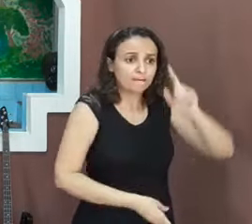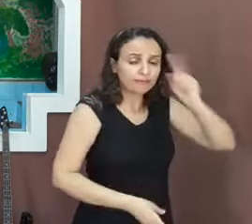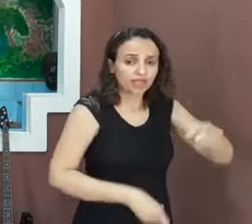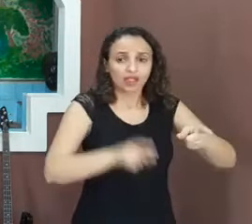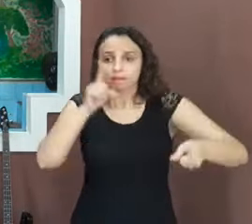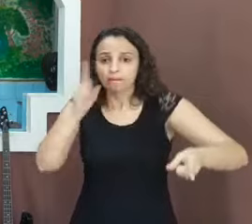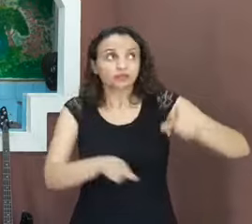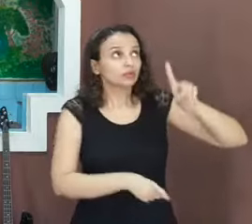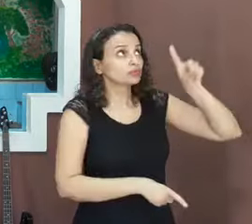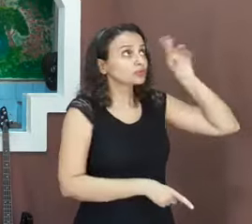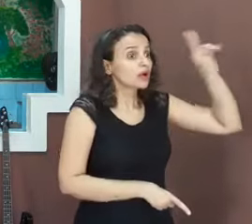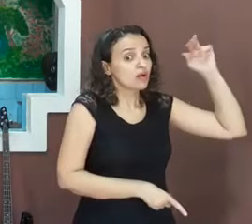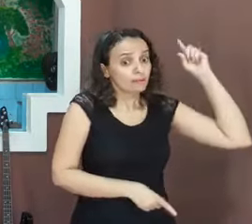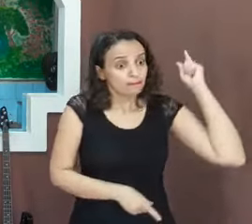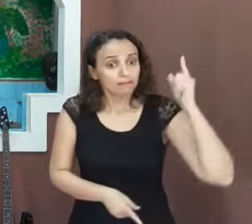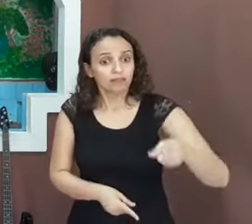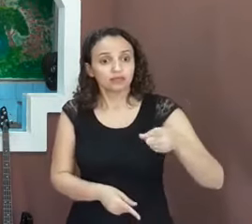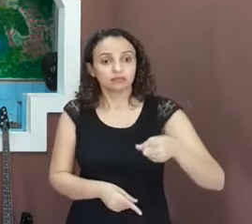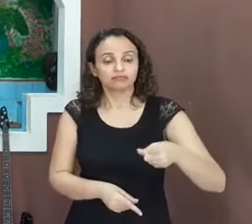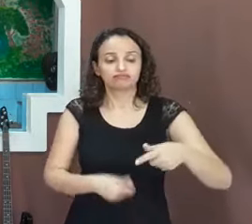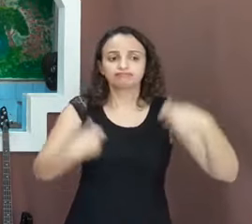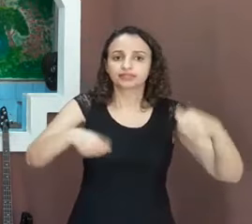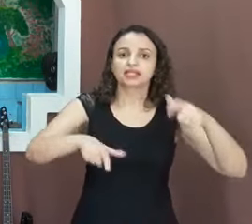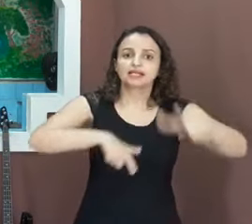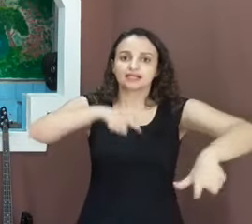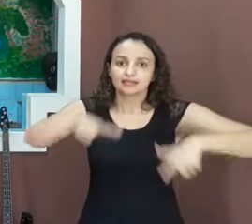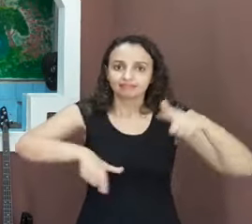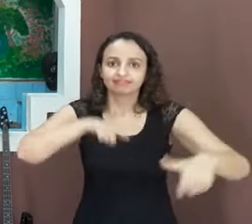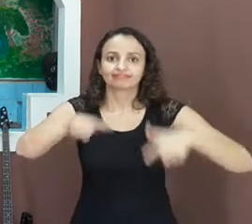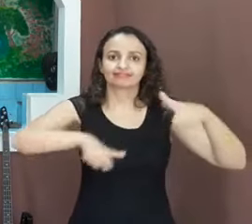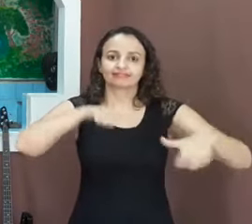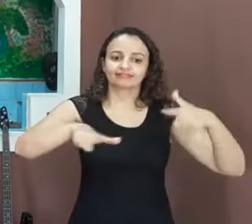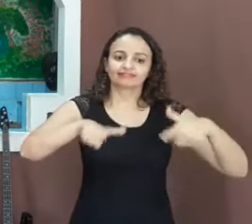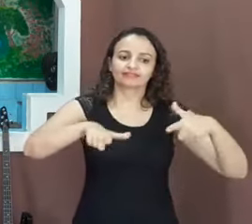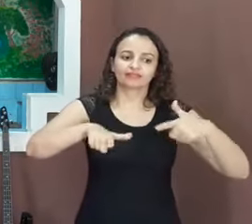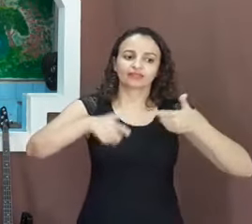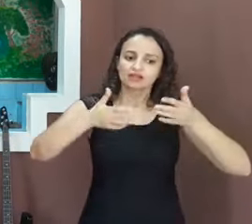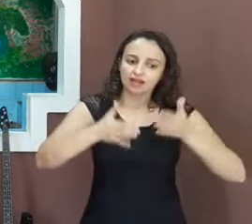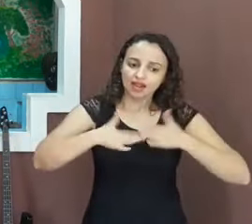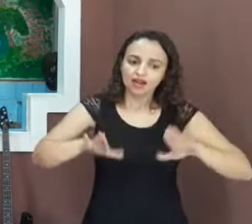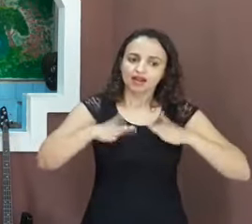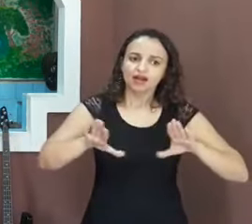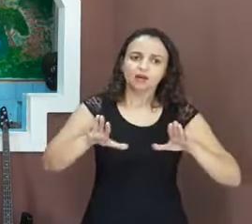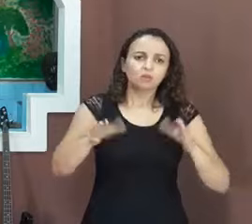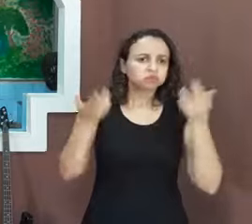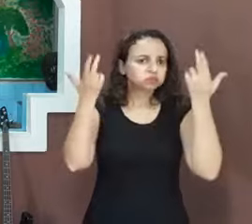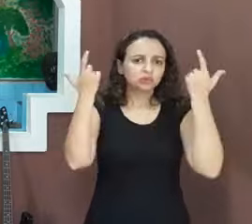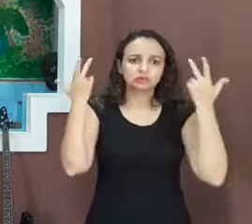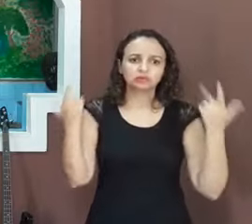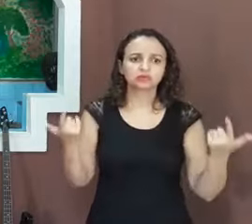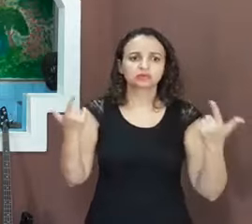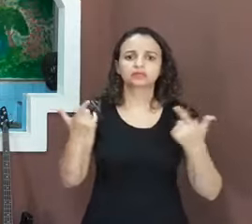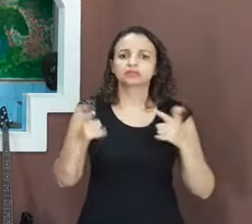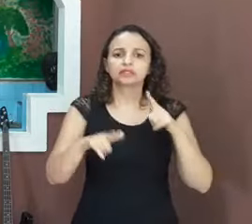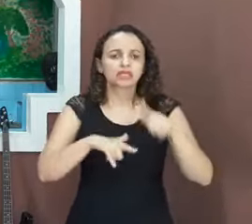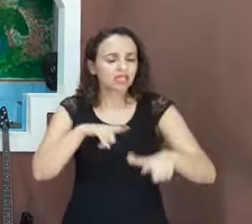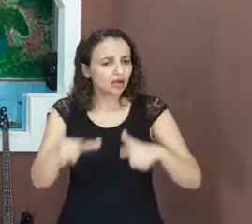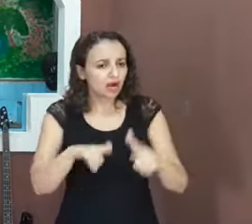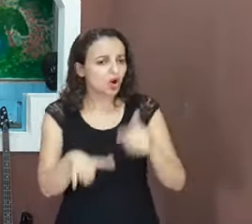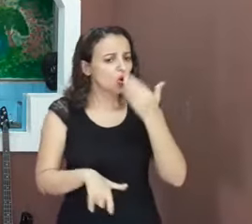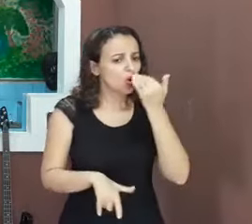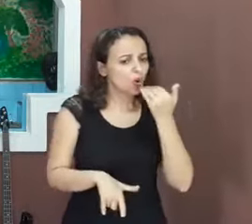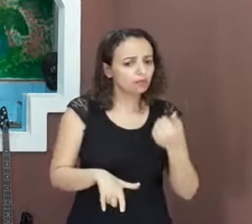no Senhor Jesus Cristo, que trabalhem tranquilamente e comam do próprio pão. Trabalha tranquilamente. Aí vamos ver o que Paulo está